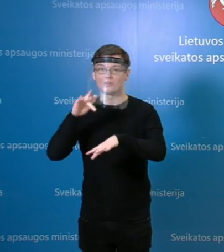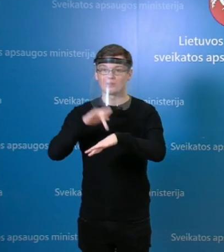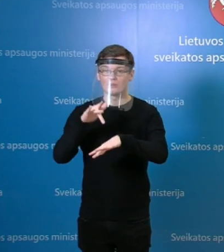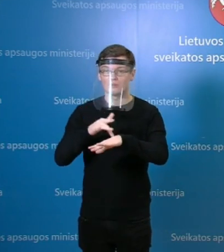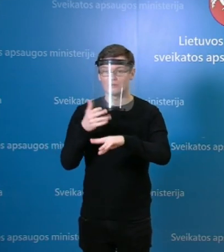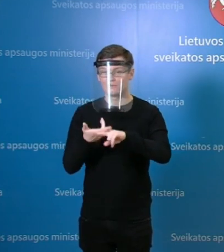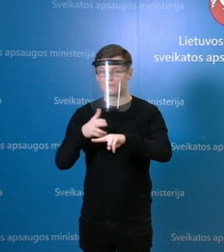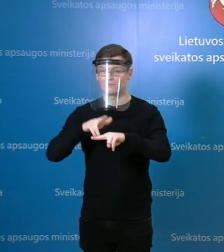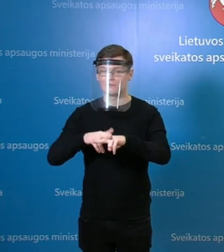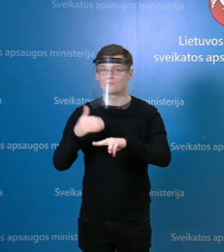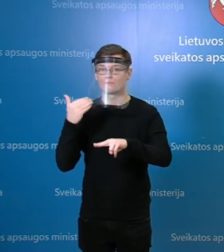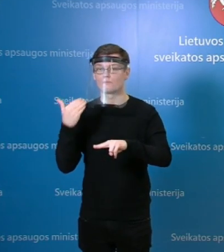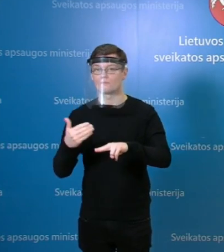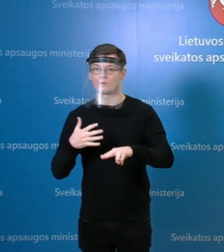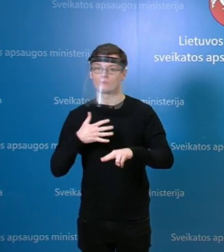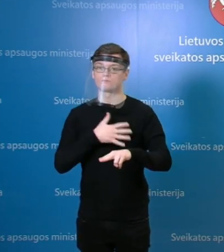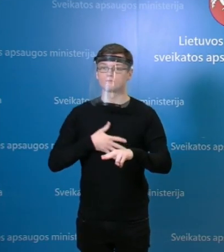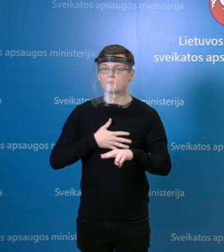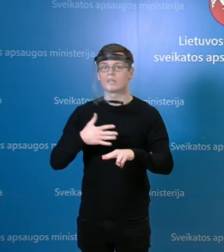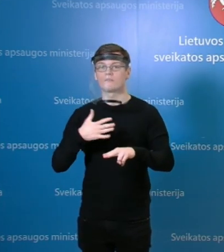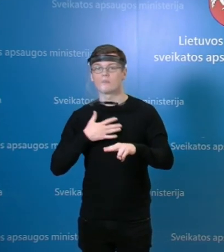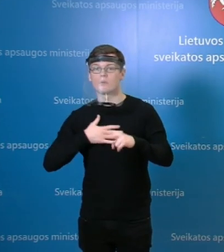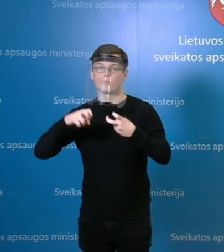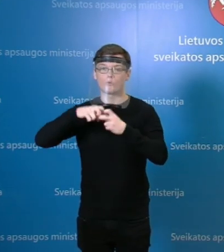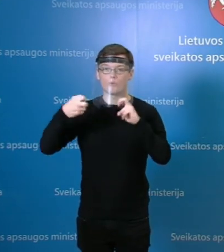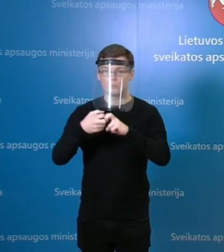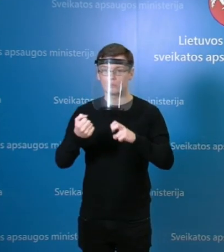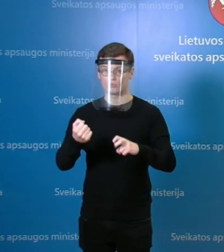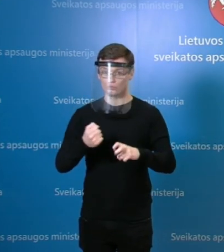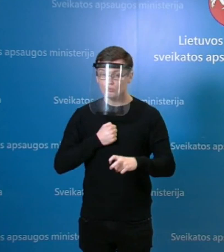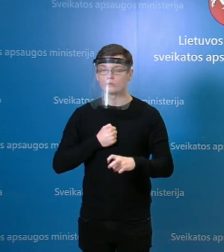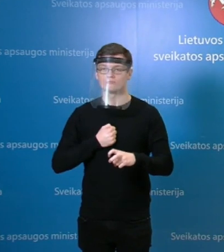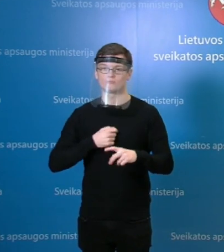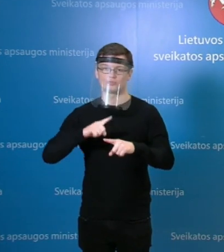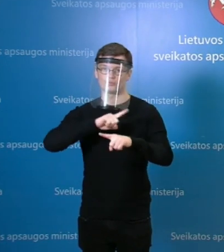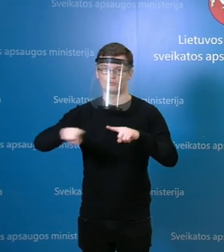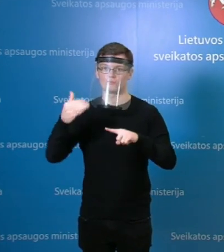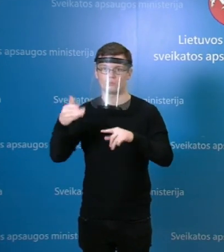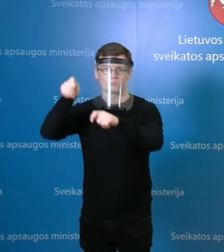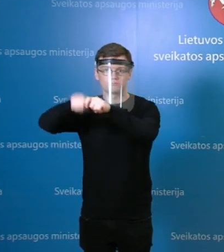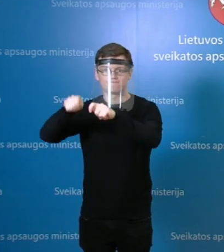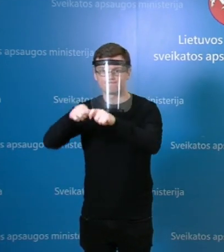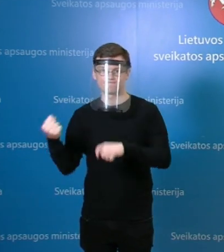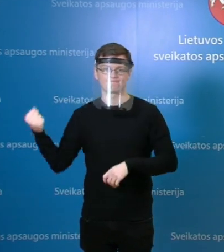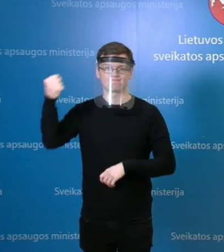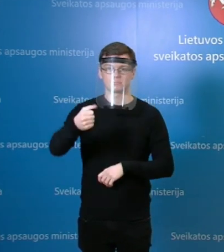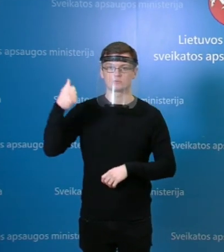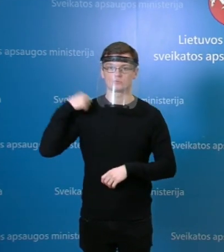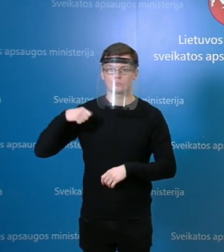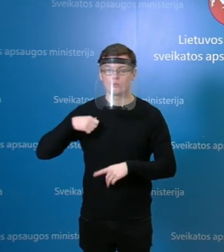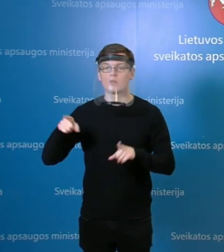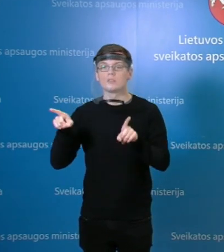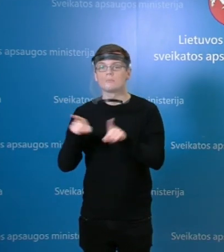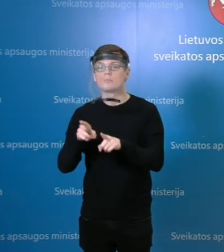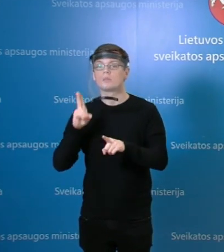umaus kvėpavimo takų infekcijos simptomą ir tiems asmenims, kurie gydėsi namuose